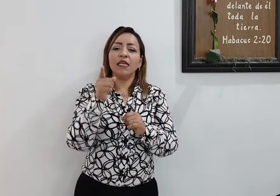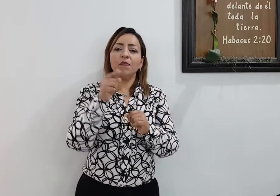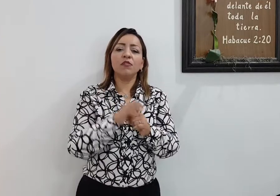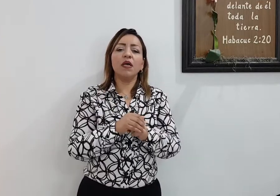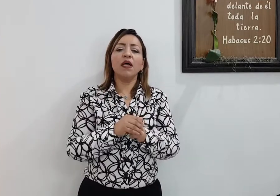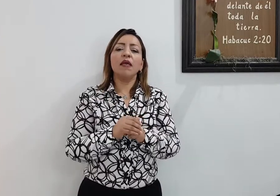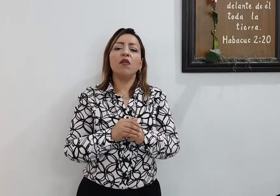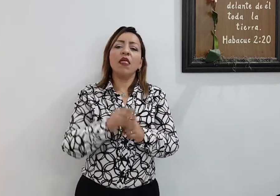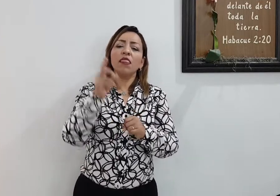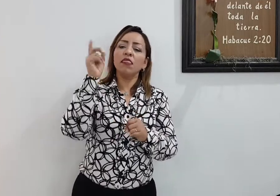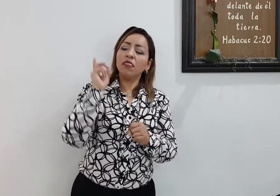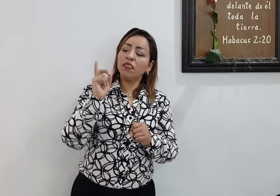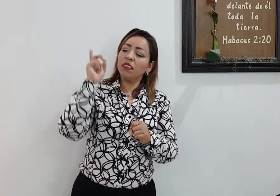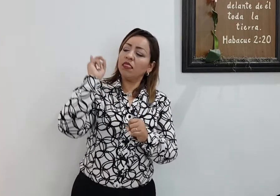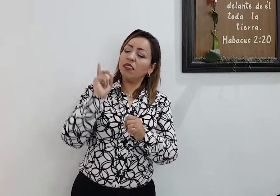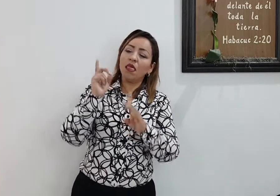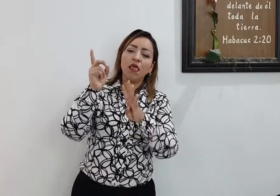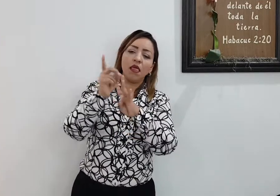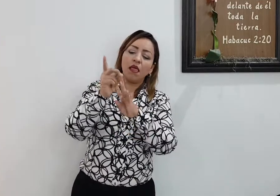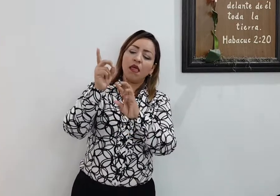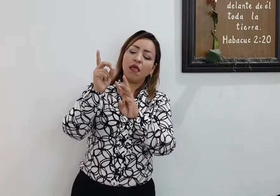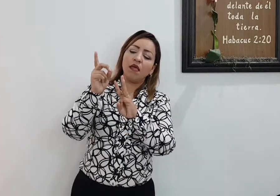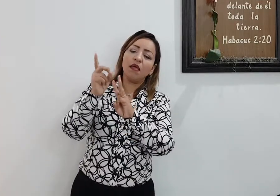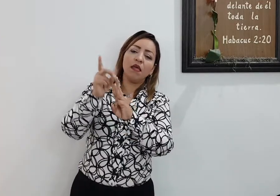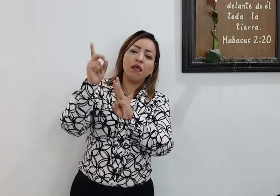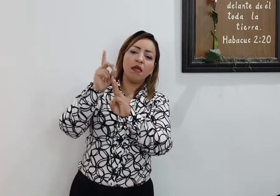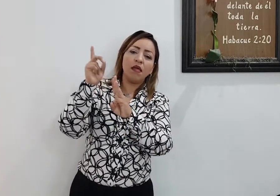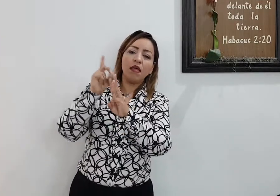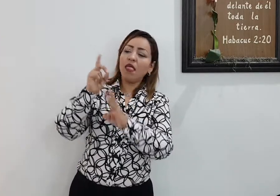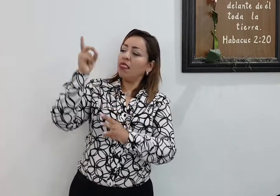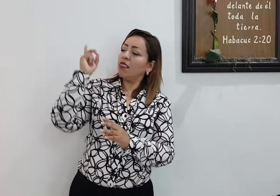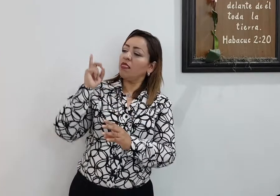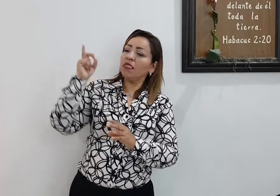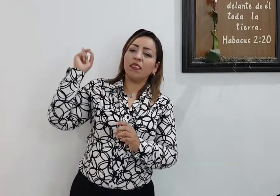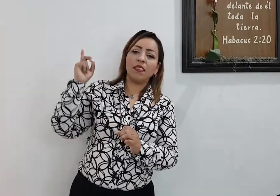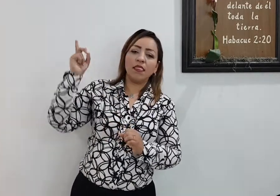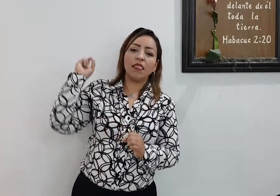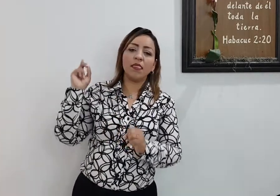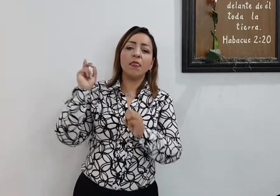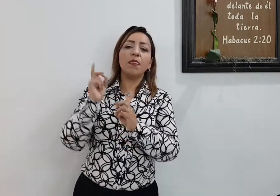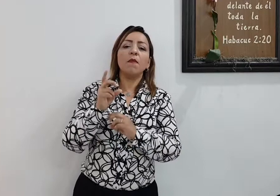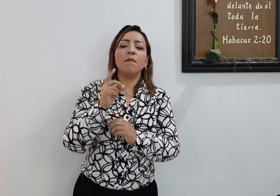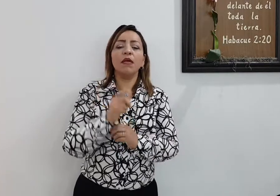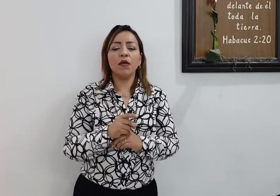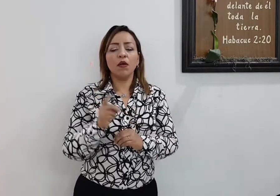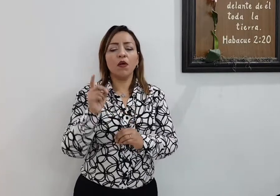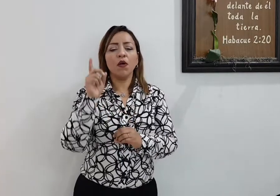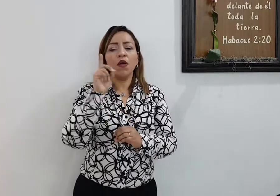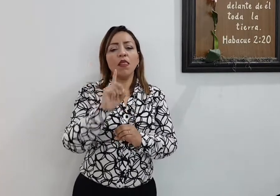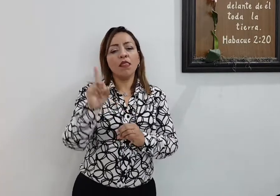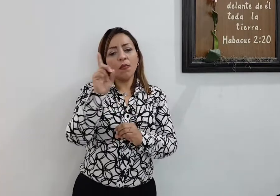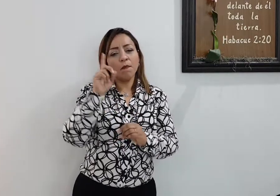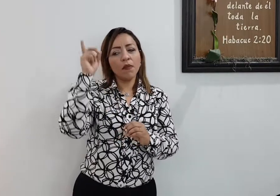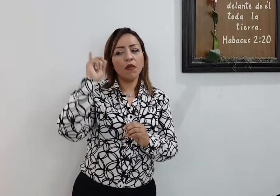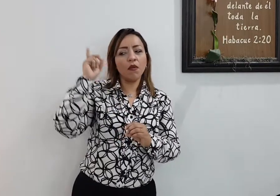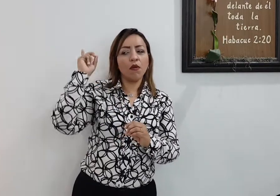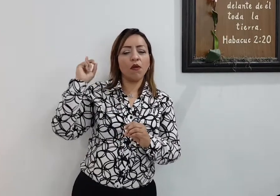mejor de lo mejor. Ese es otro punto, que dieron lo mejor de lo mejor para el rey. Y les invitaba a que diéramos siempre lo mejor de lo